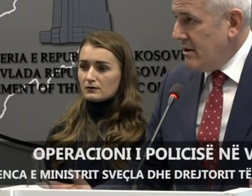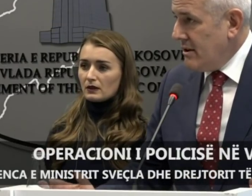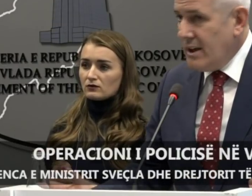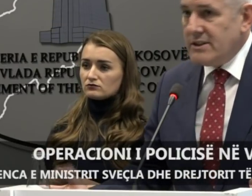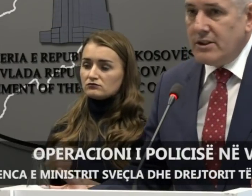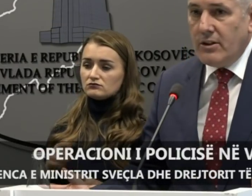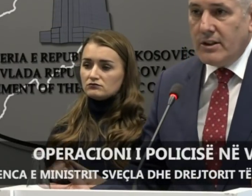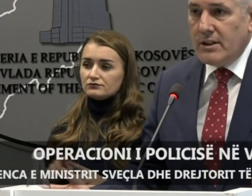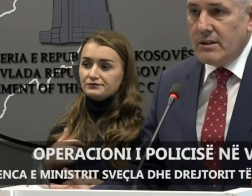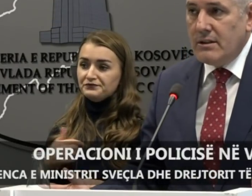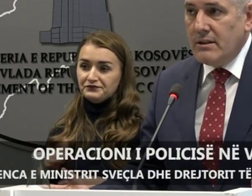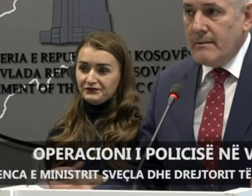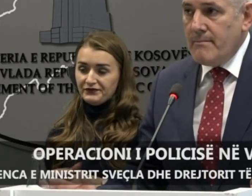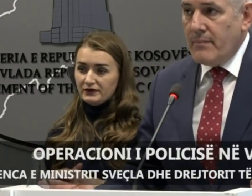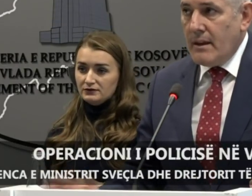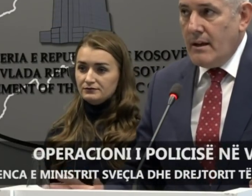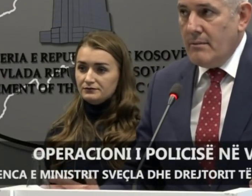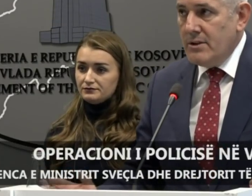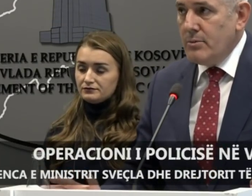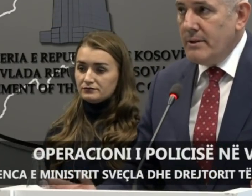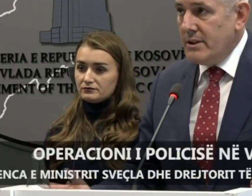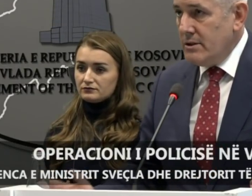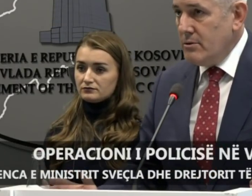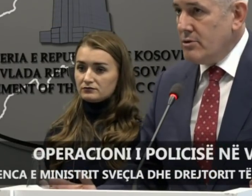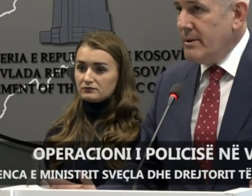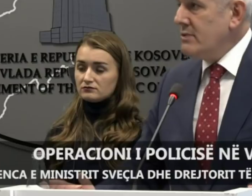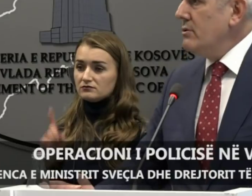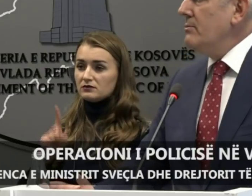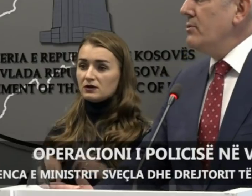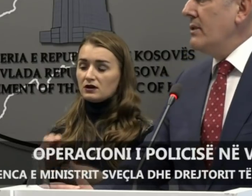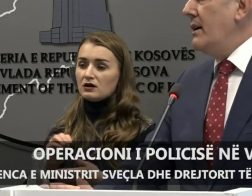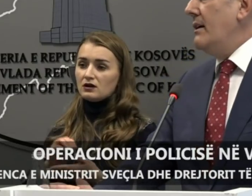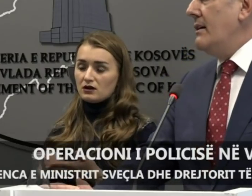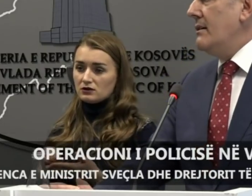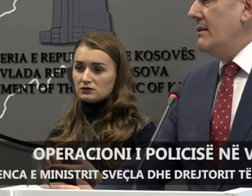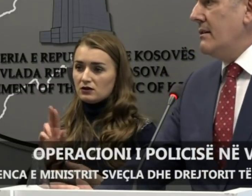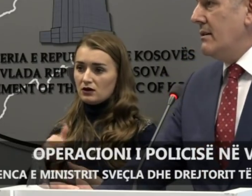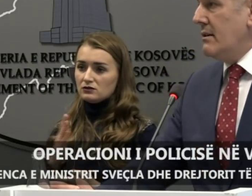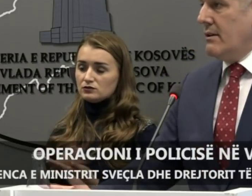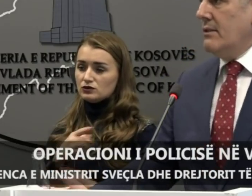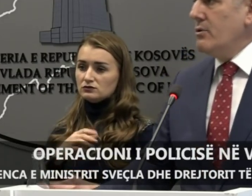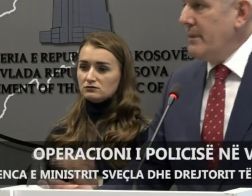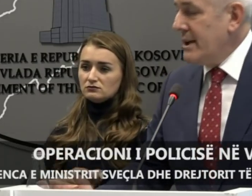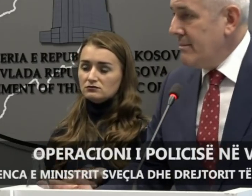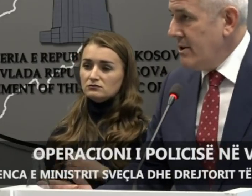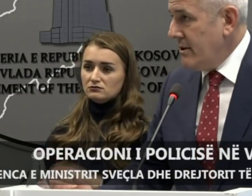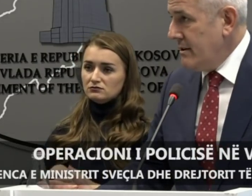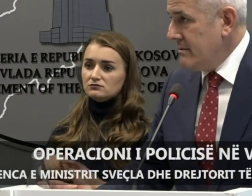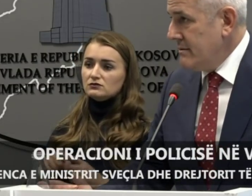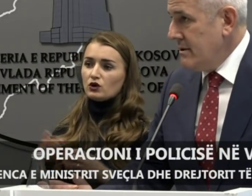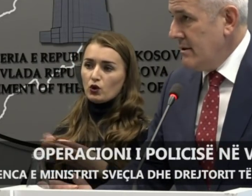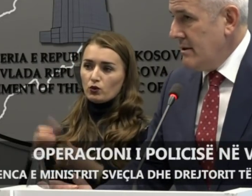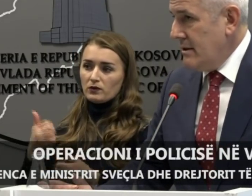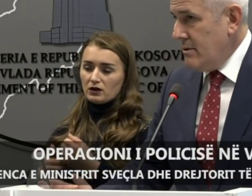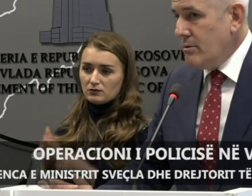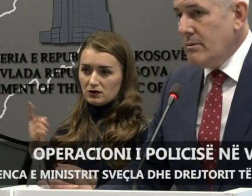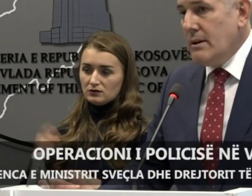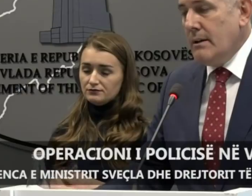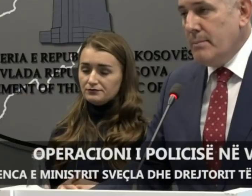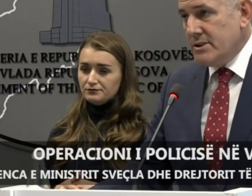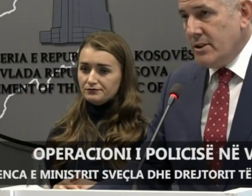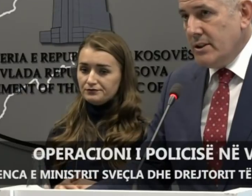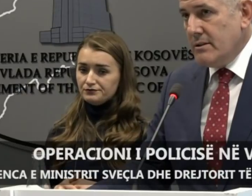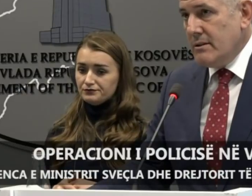që gazetarët e mediumeve të ndryshme janë sulmuar nga grupe kriminale. Edhe